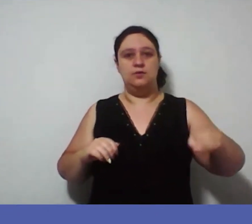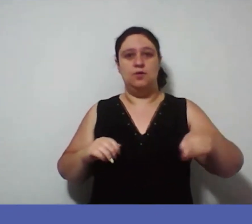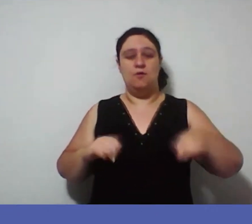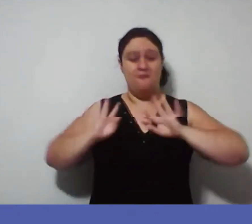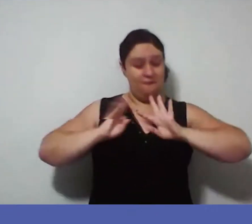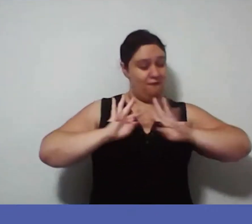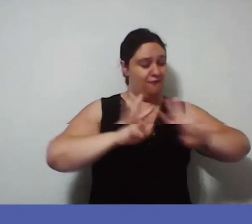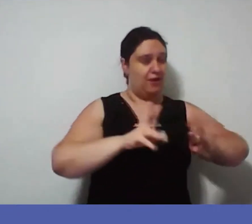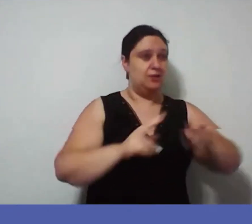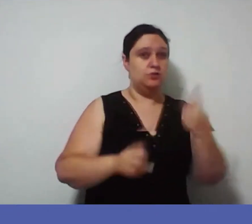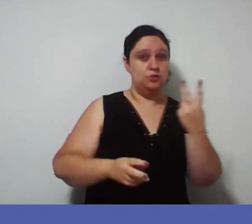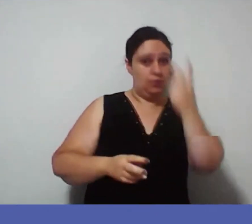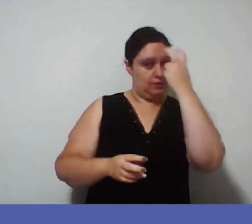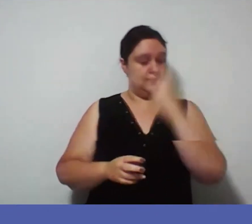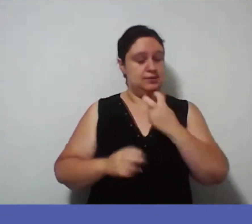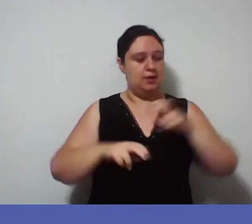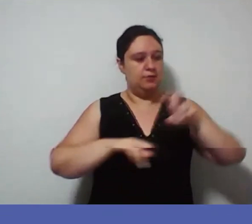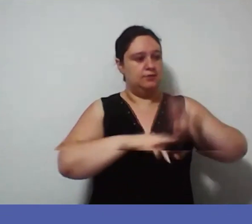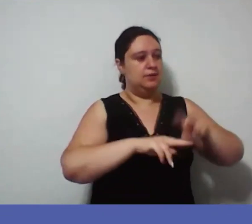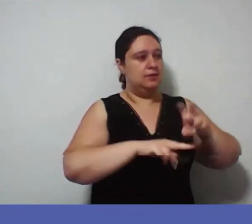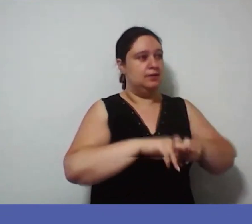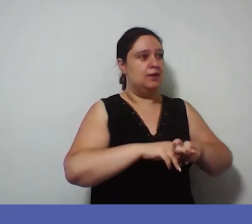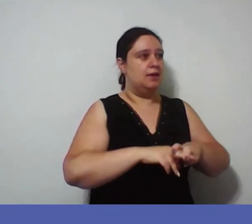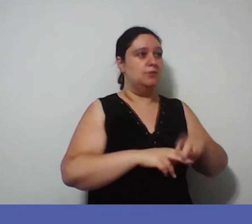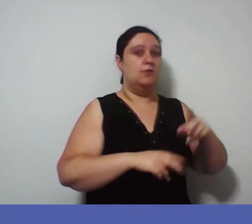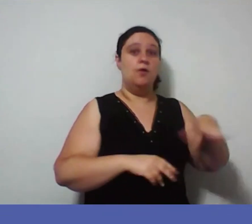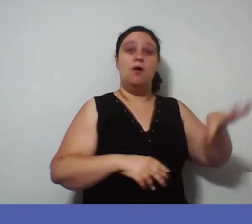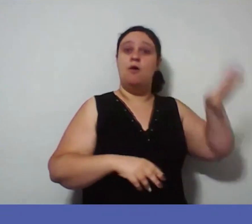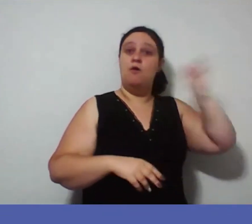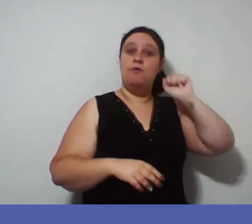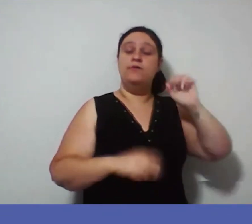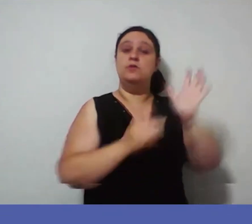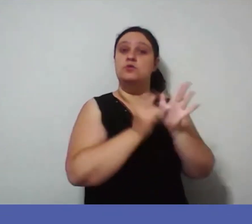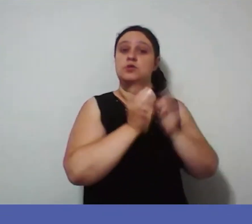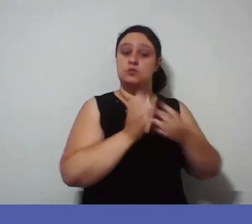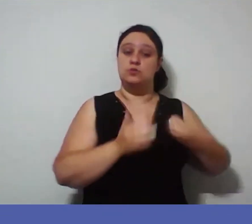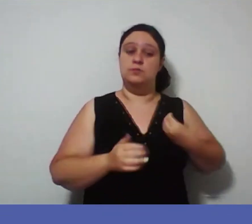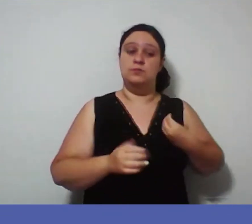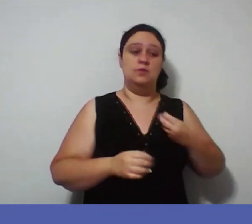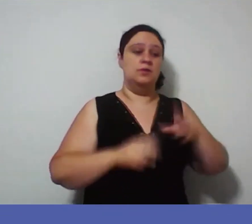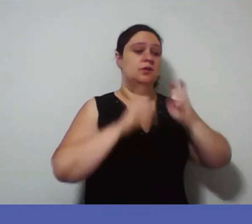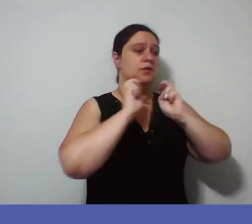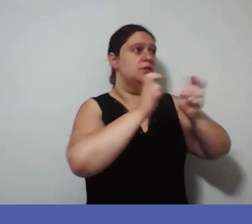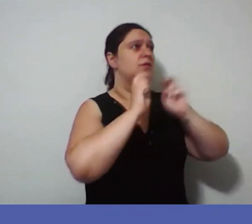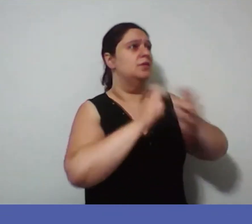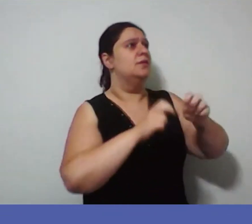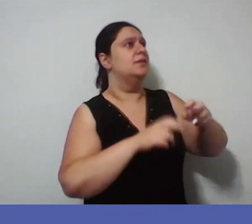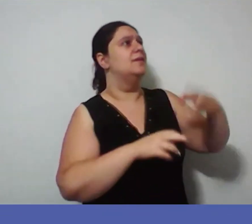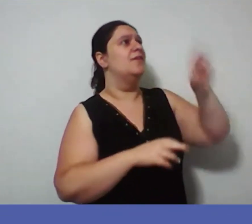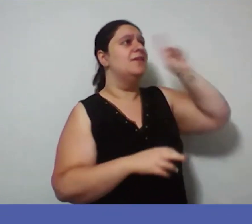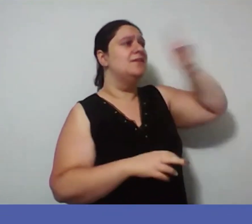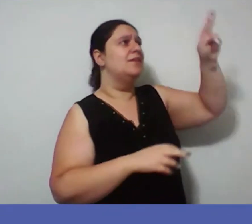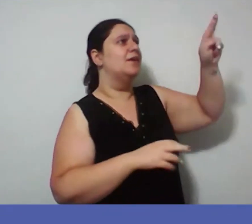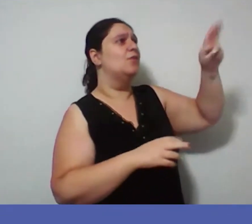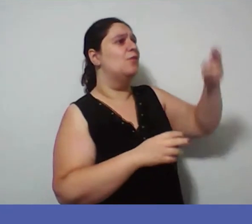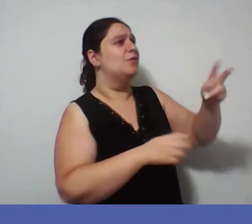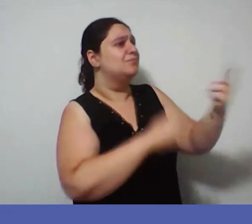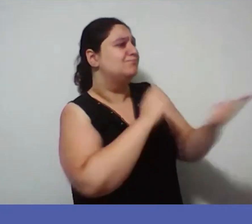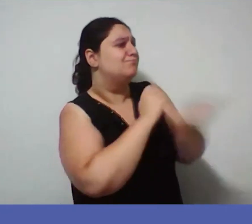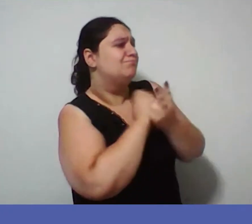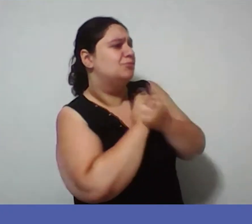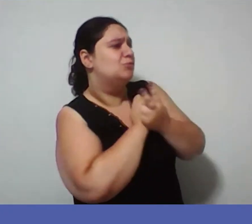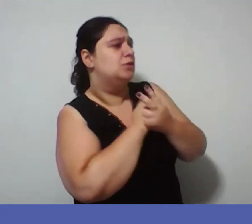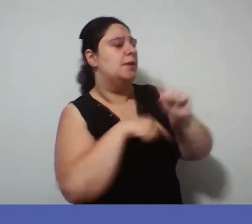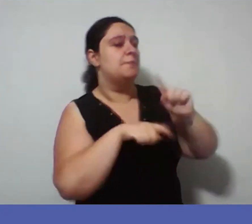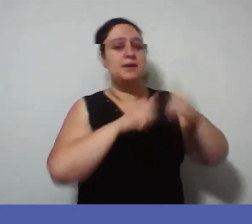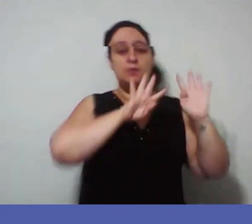Jesus passara, clamaram: Senhor, filho de Davi, tem compaixão de nós. Mas a multidão os repreendia para que se calassem.